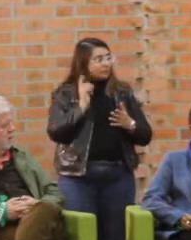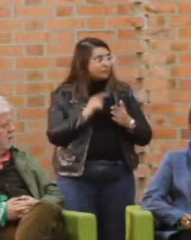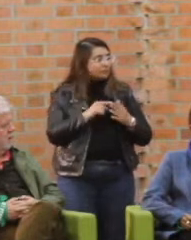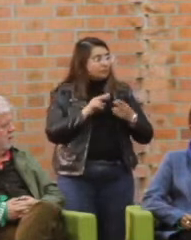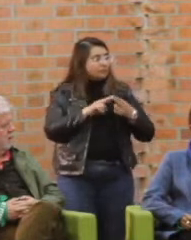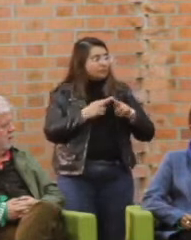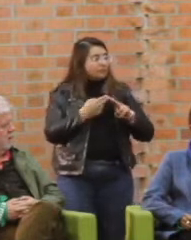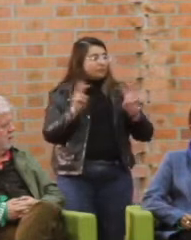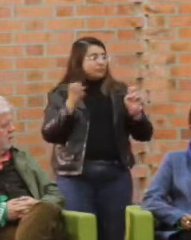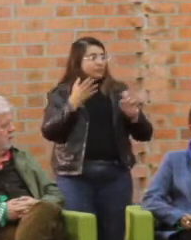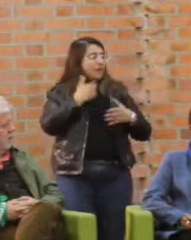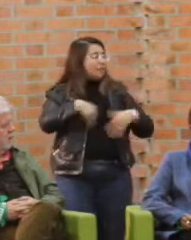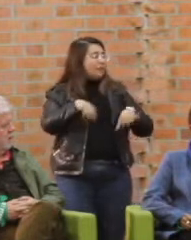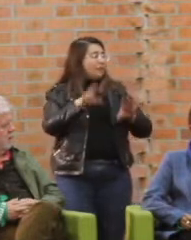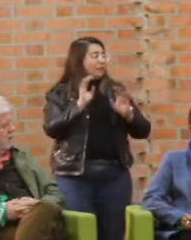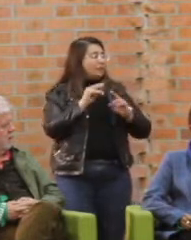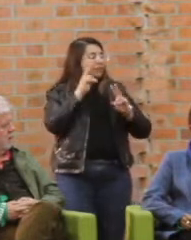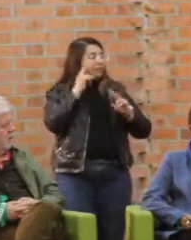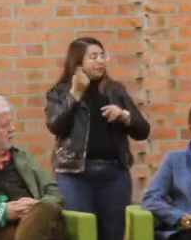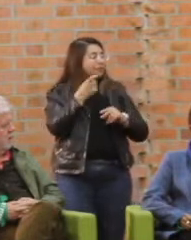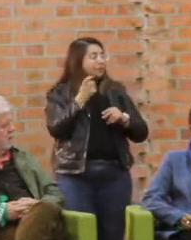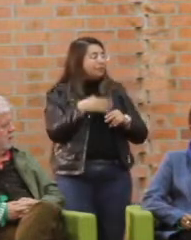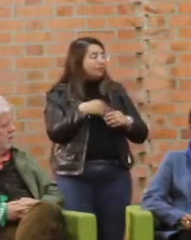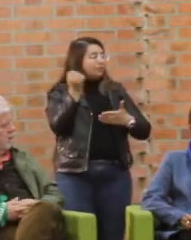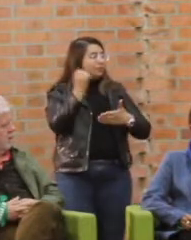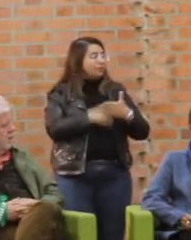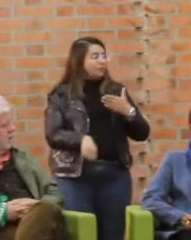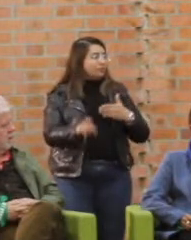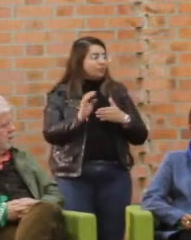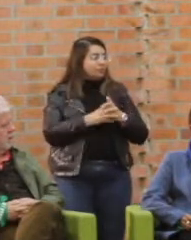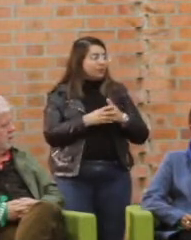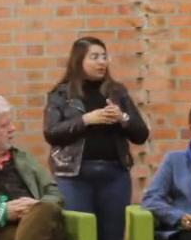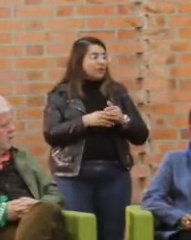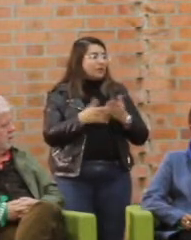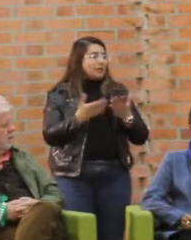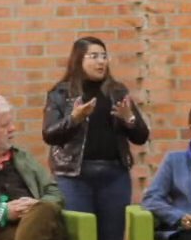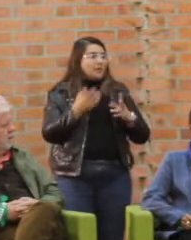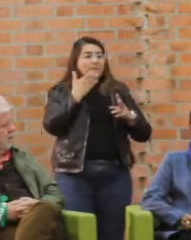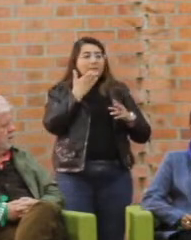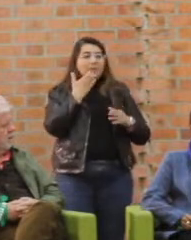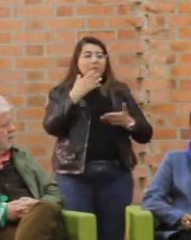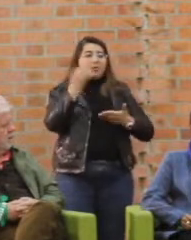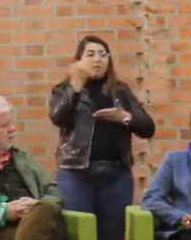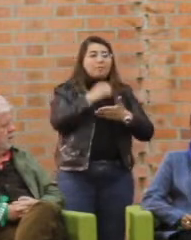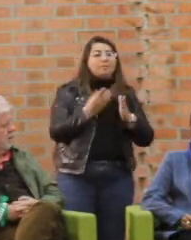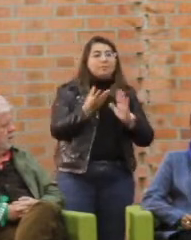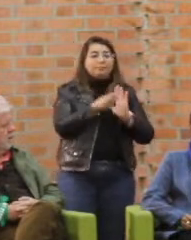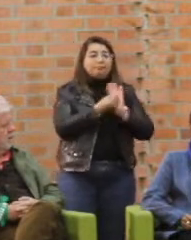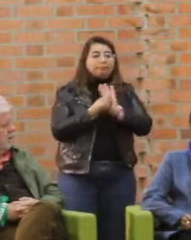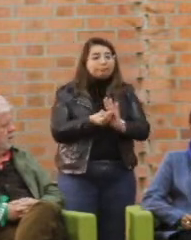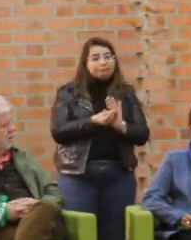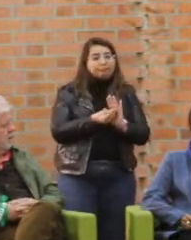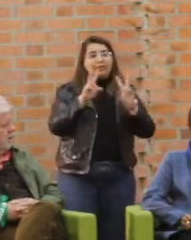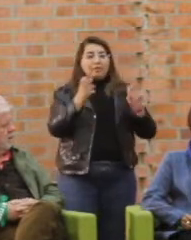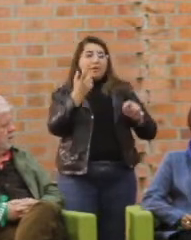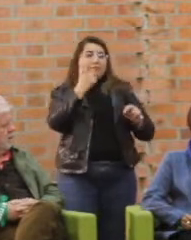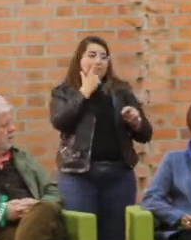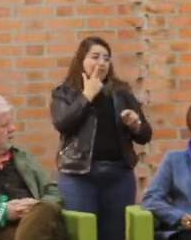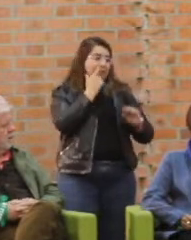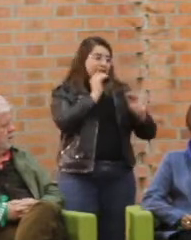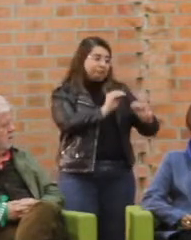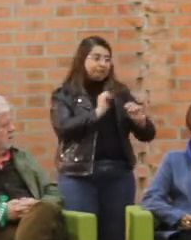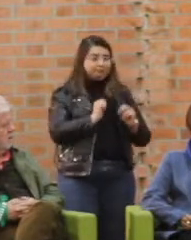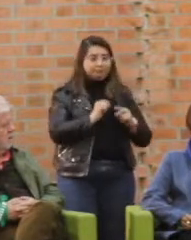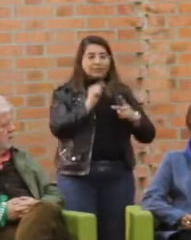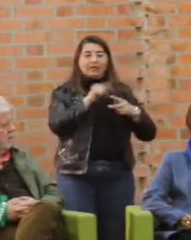Aparecen por ejemplo ahora Estamos leyendo como manuales de partería arte de partería del siglo 16